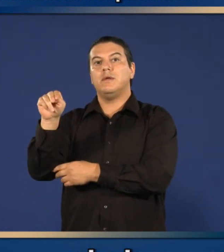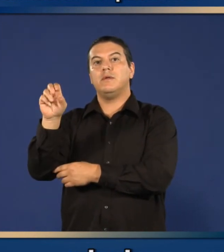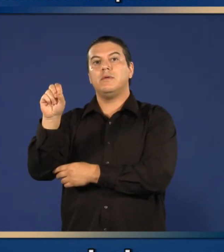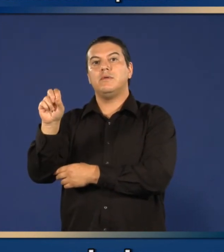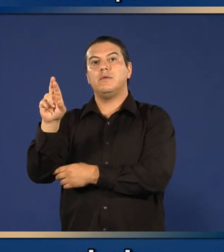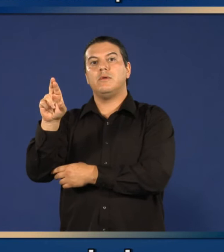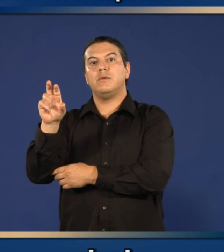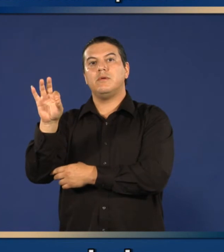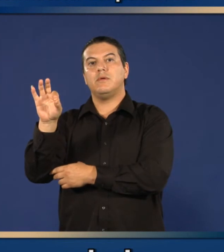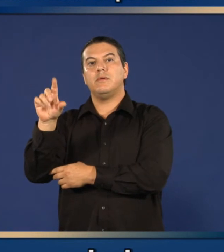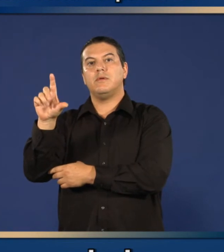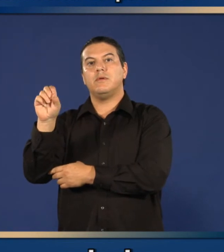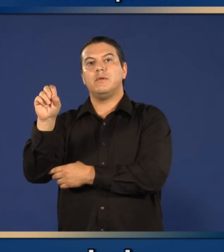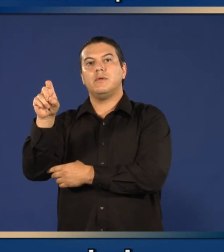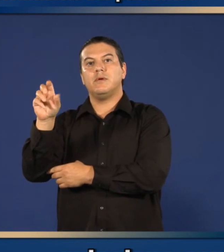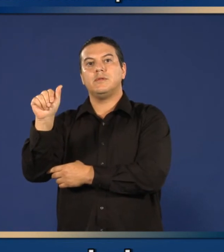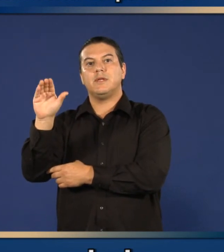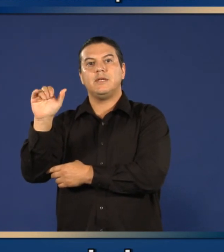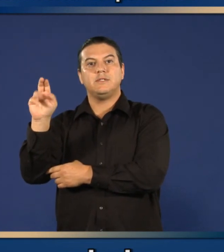raxen